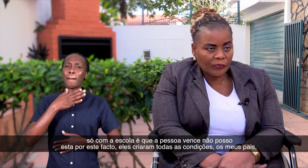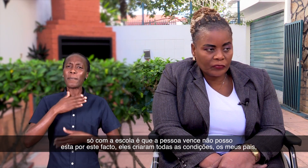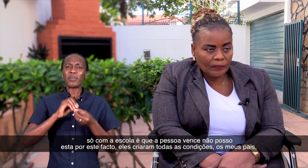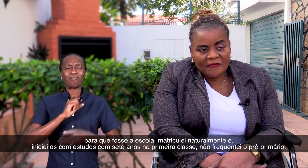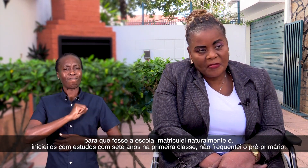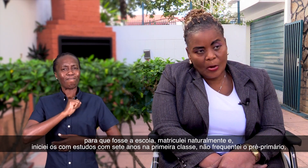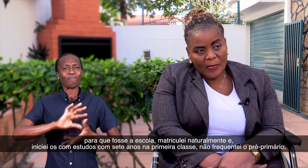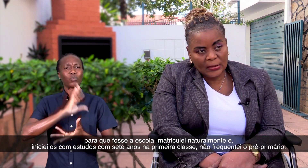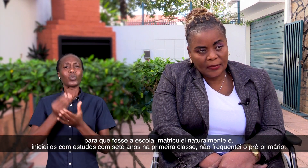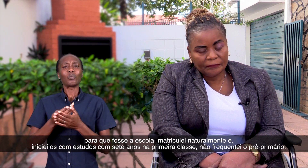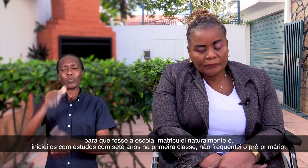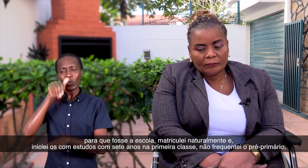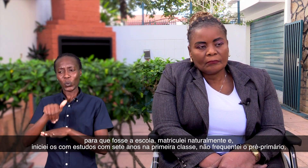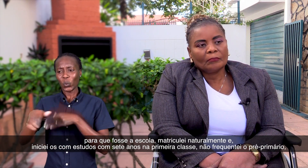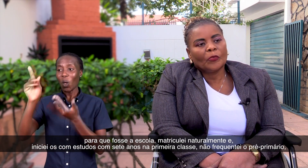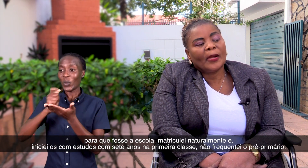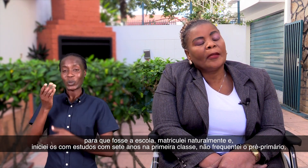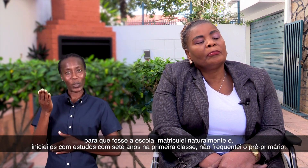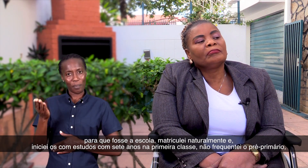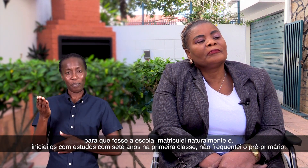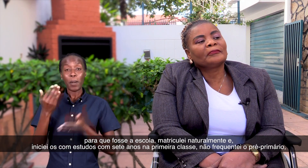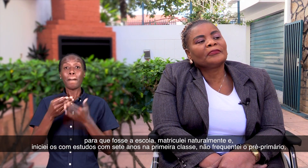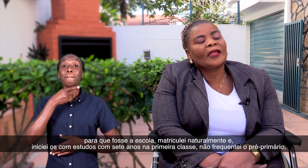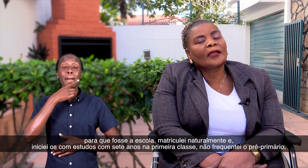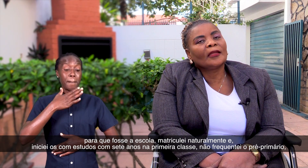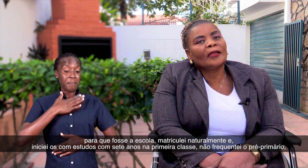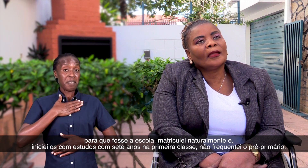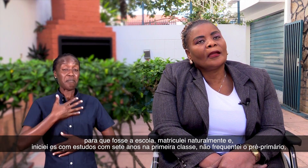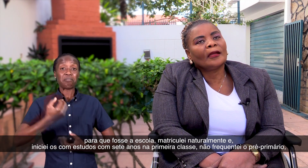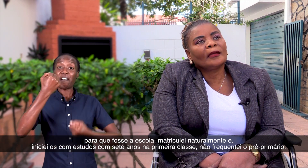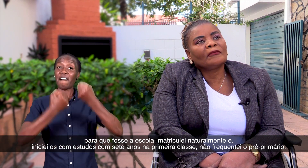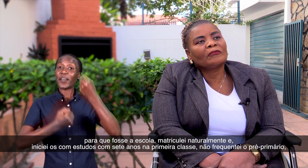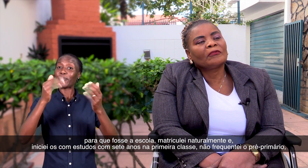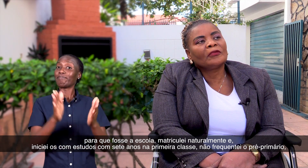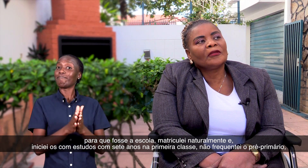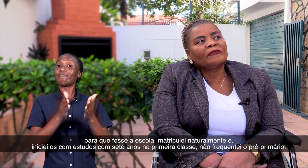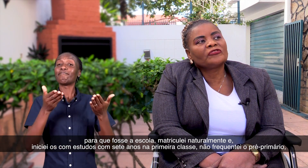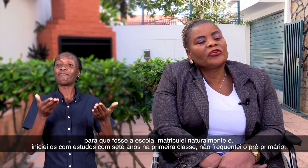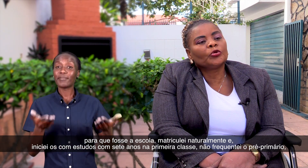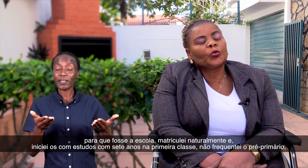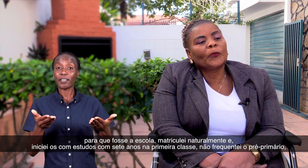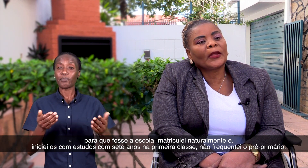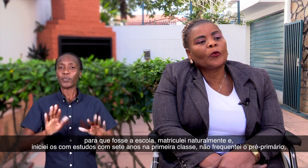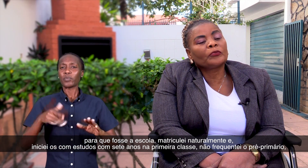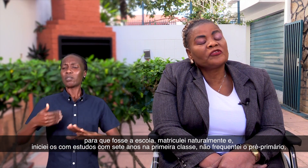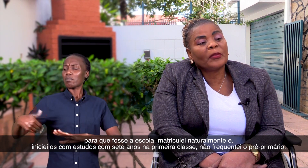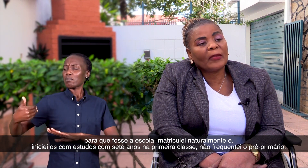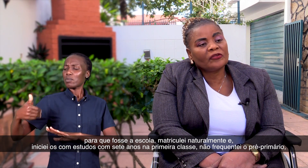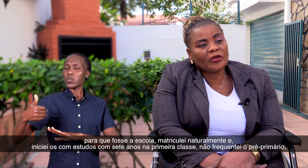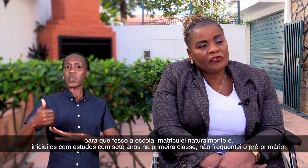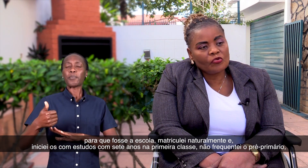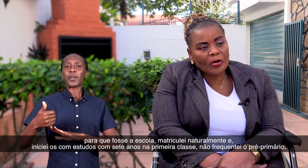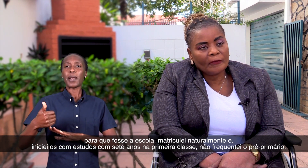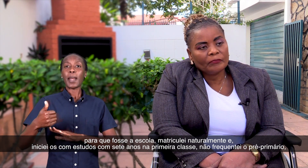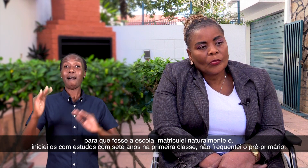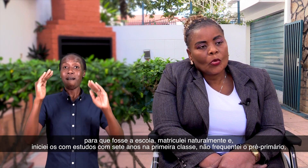7 anos, de uma família humilde. Meu pai tinha que fazer de tudo para que eu pudesse permanecer